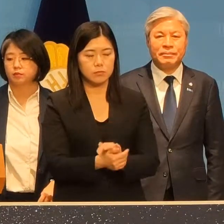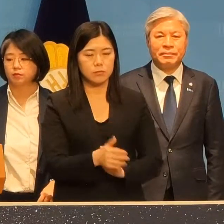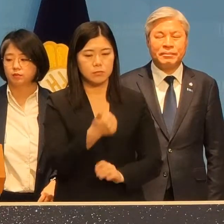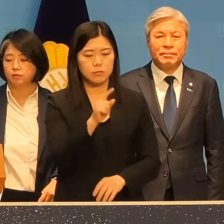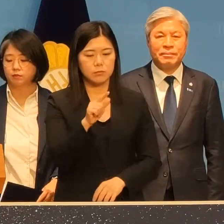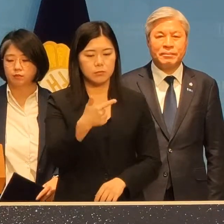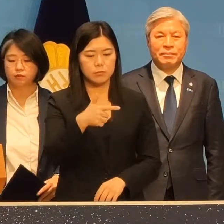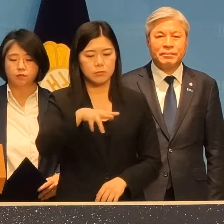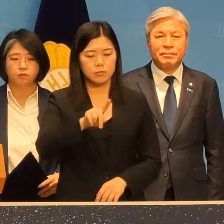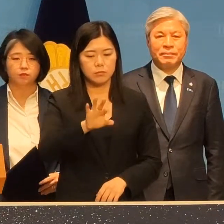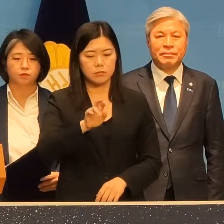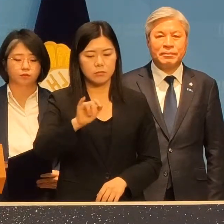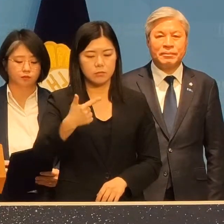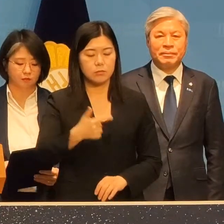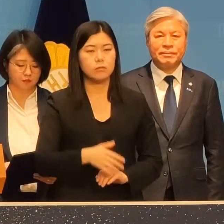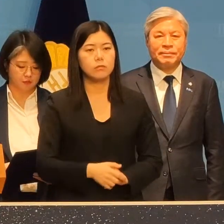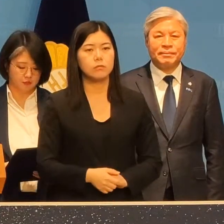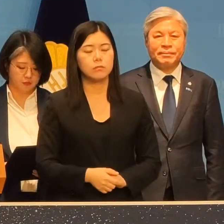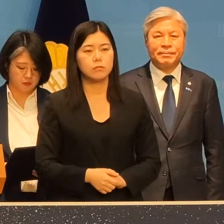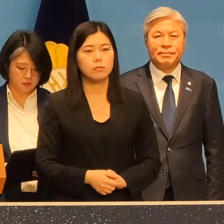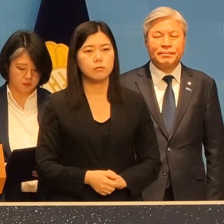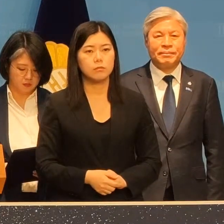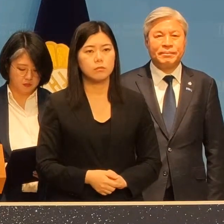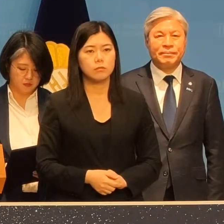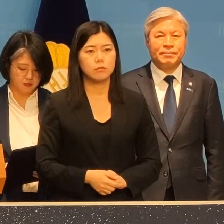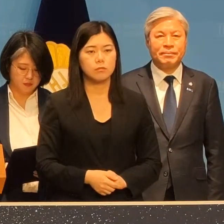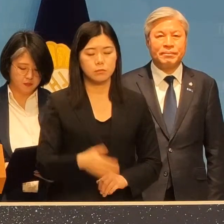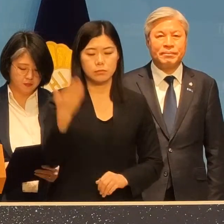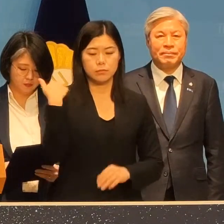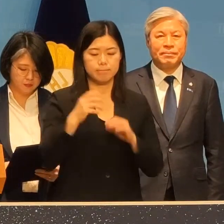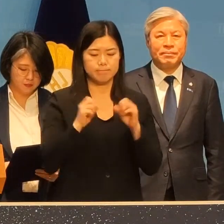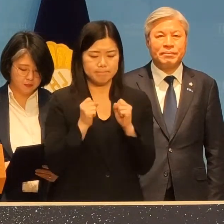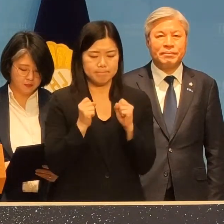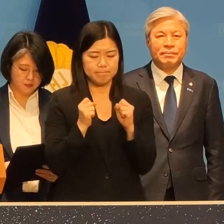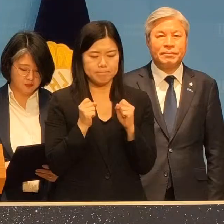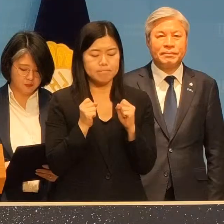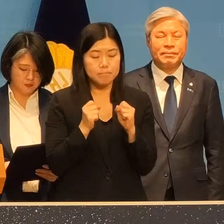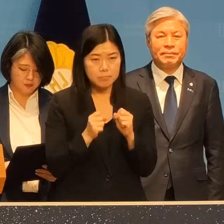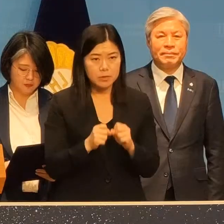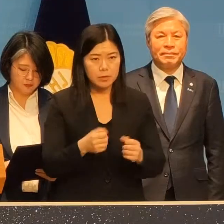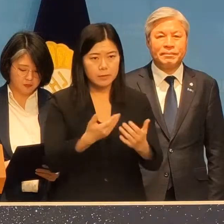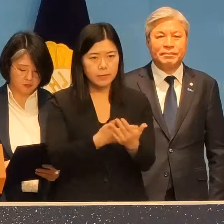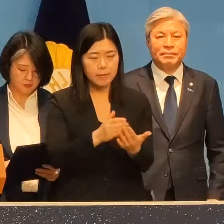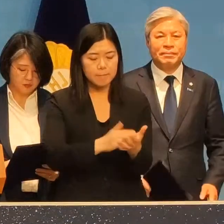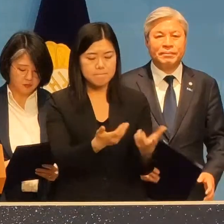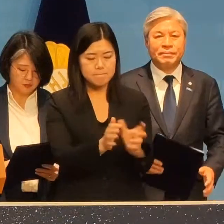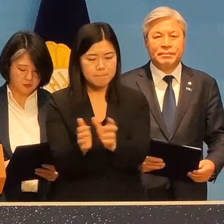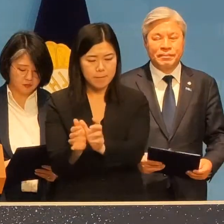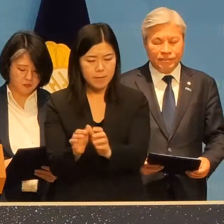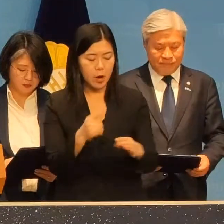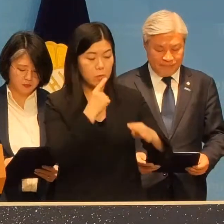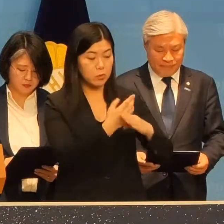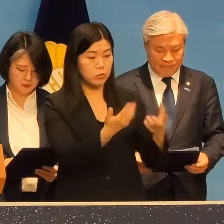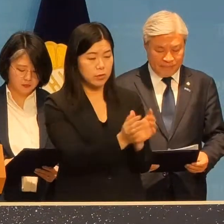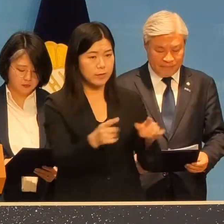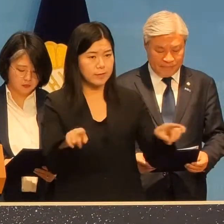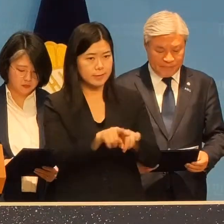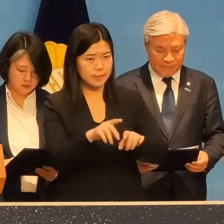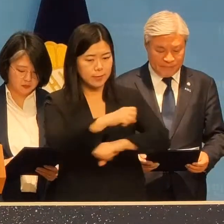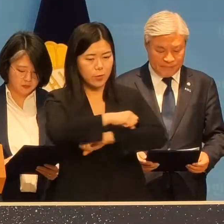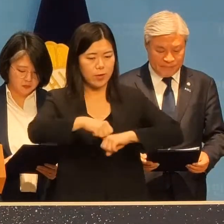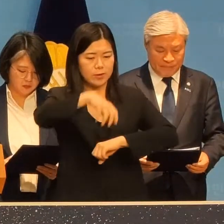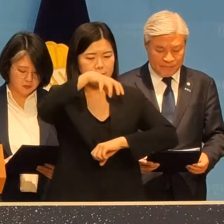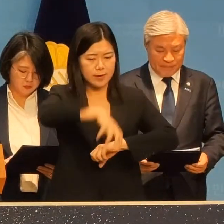사회민주당 대표 국회의원 한창민입니다. 지난 겨울 개혁진보사당은 민주당과 함께 광장에